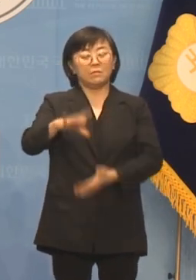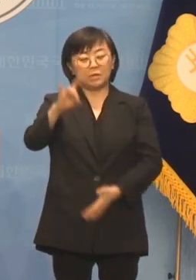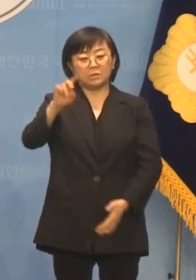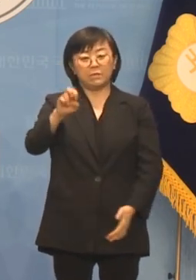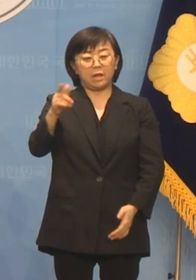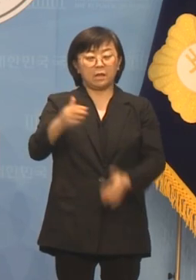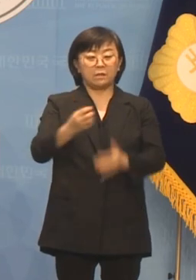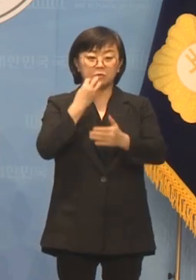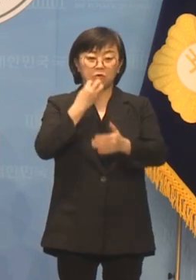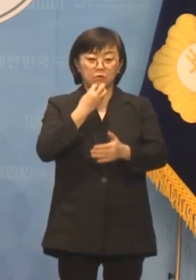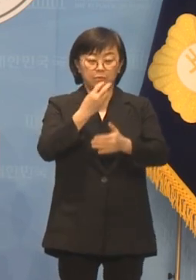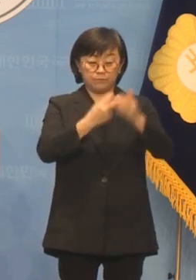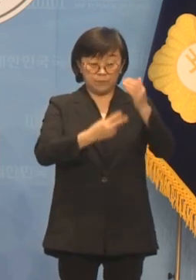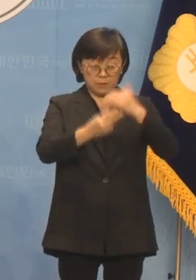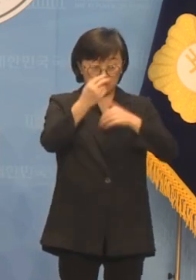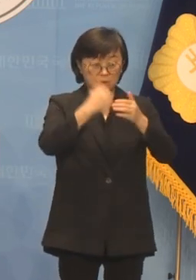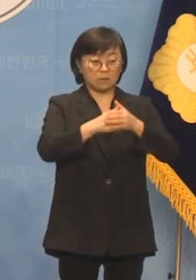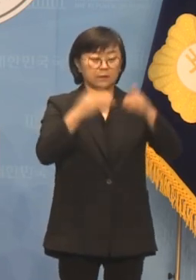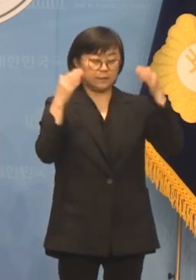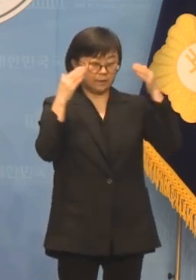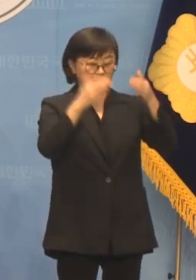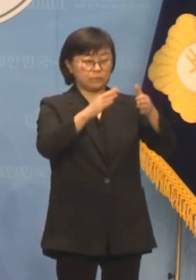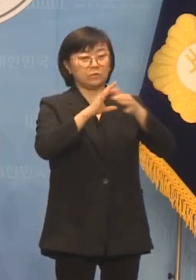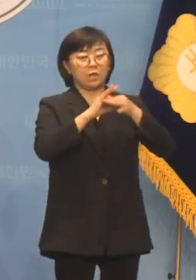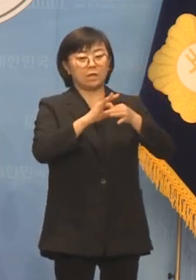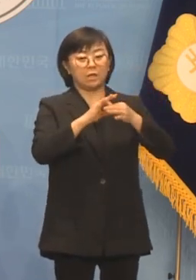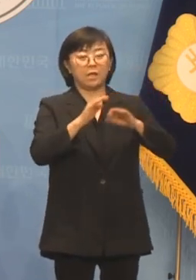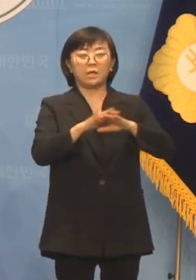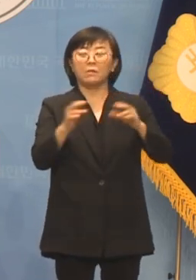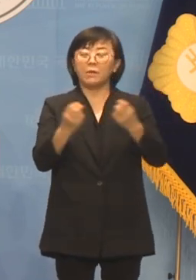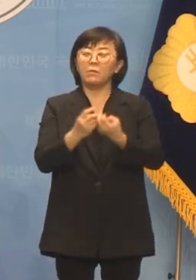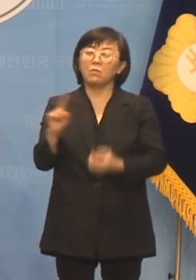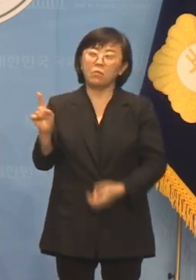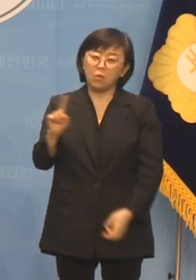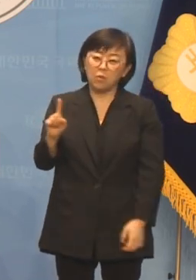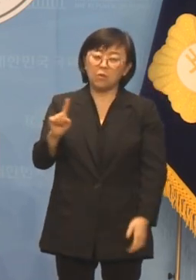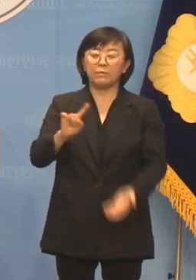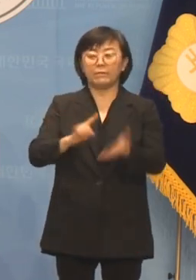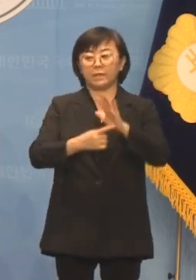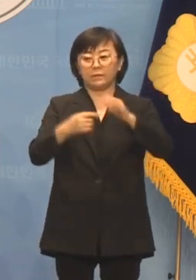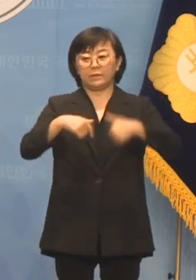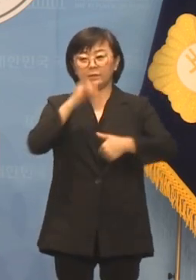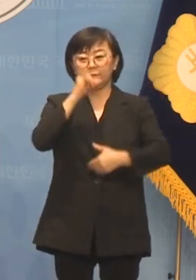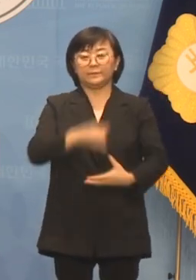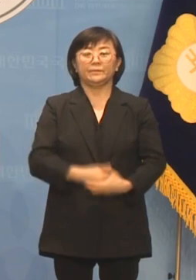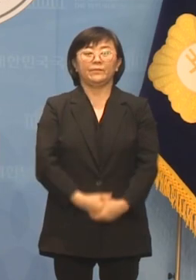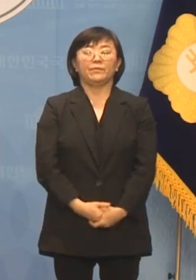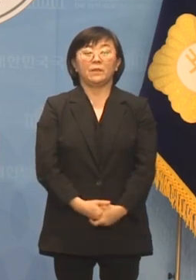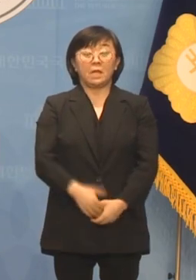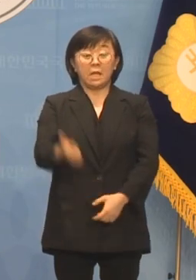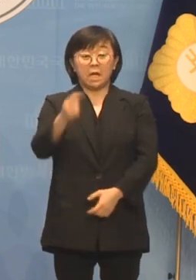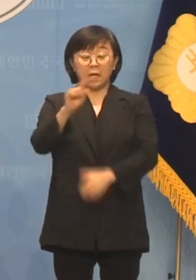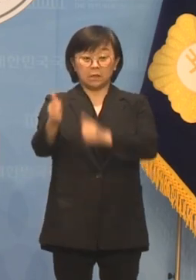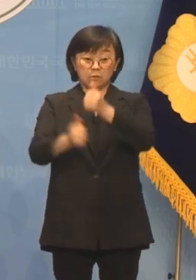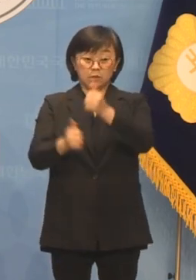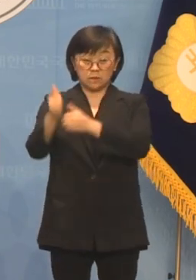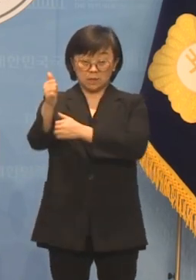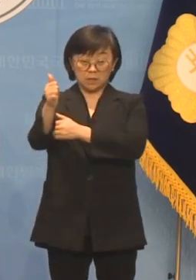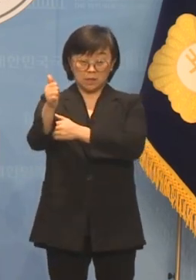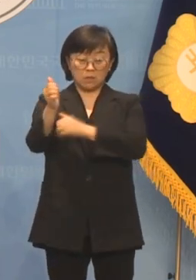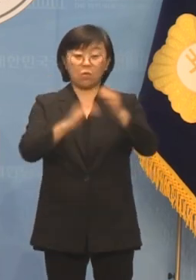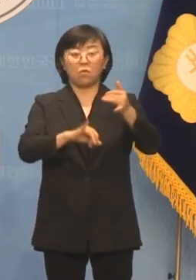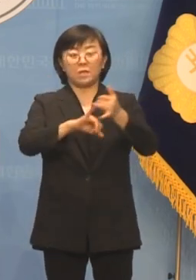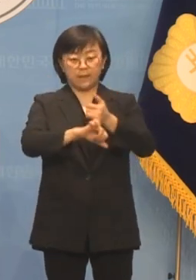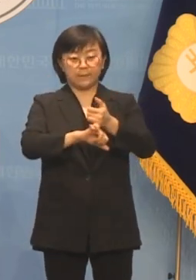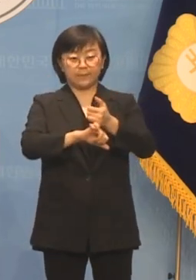메가서울 비전과 서울 집중에 따른 대안이 무엇인지 밝히십시오. 한동훈 위원장에게